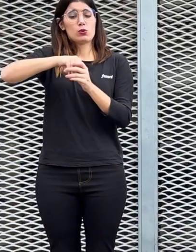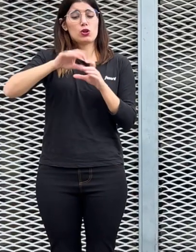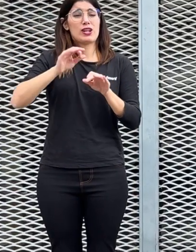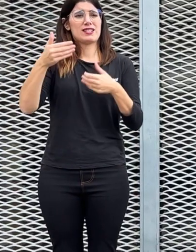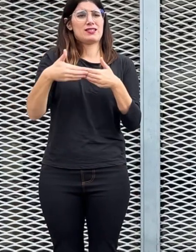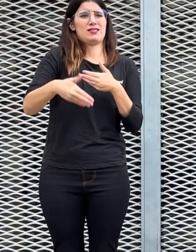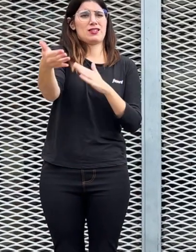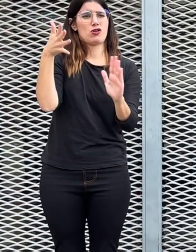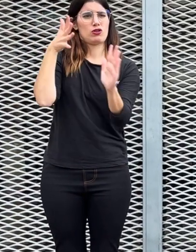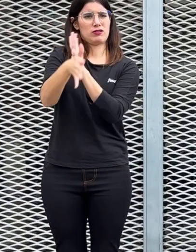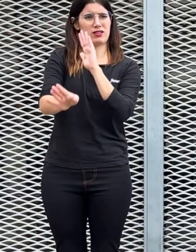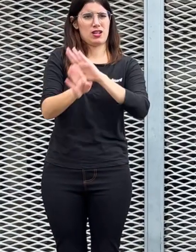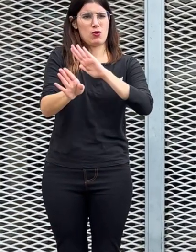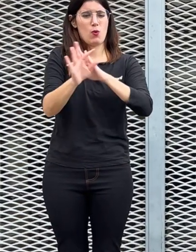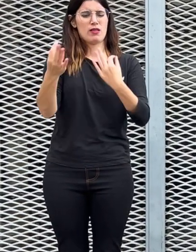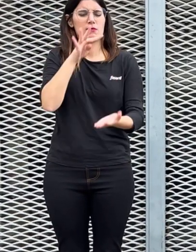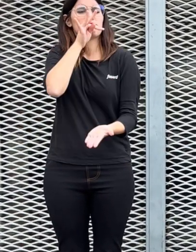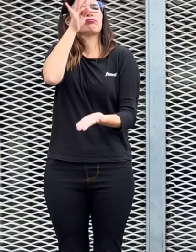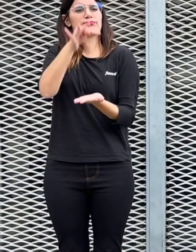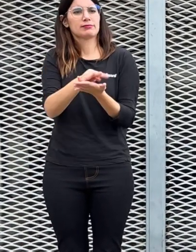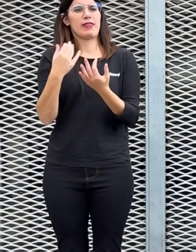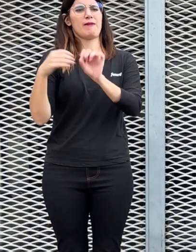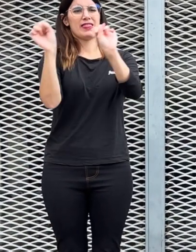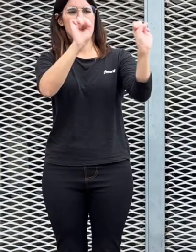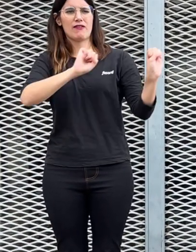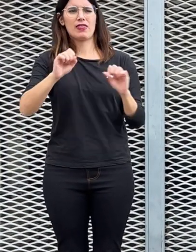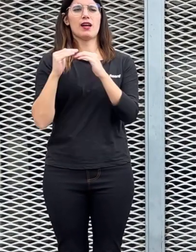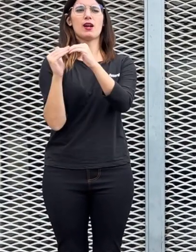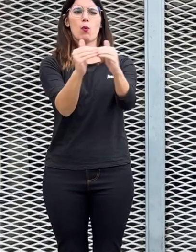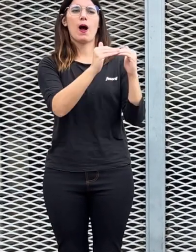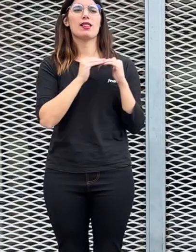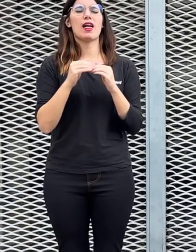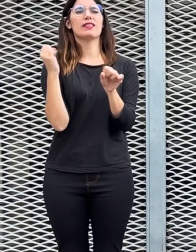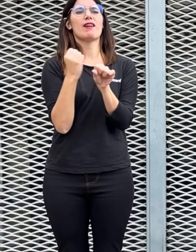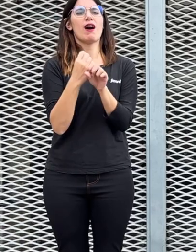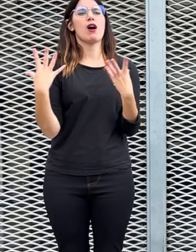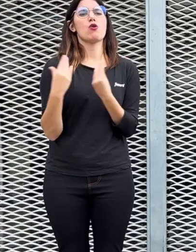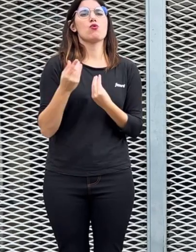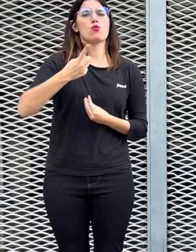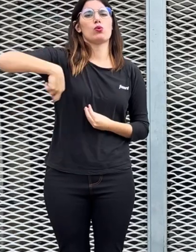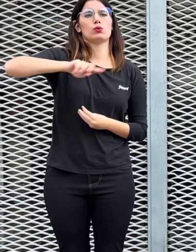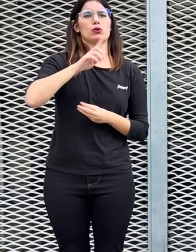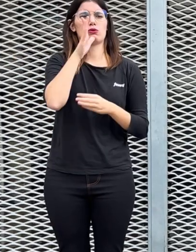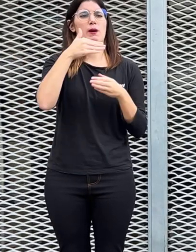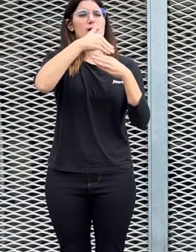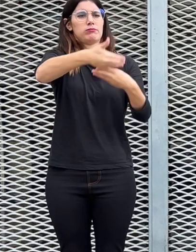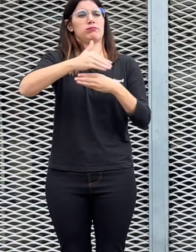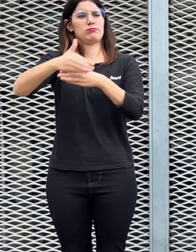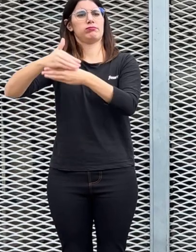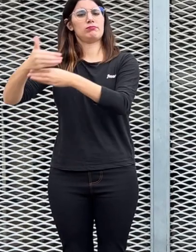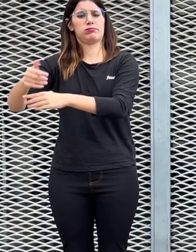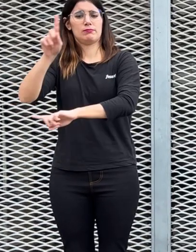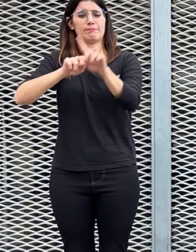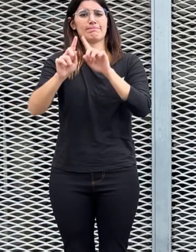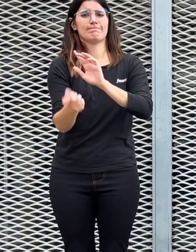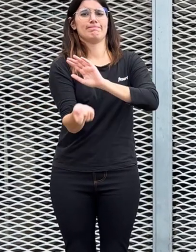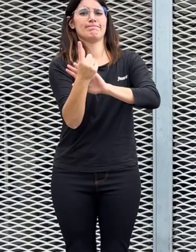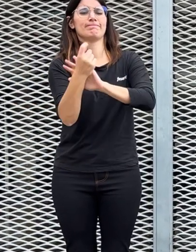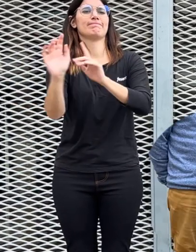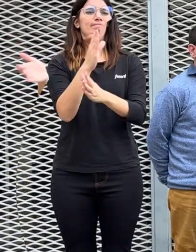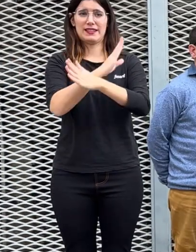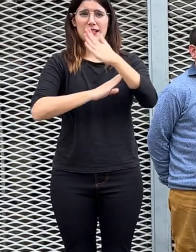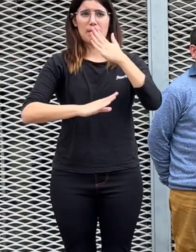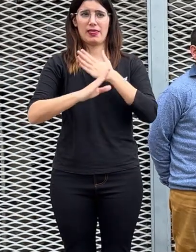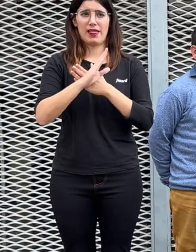continu. Hem de comprometre'ns a ser defensors de la igualtat i treballar junts per a superar els esdeveniments que enfronten les